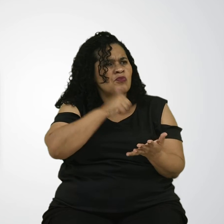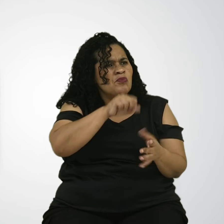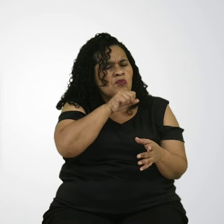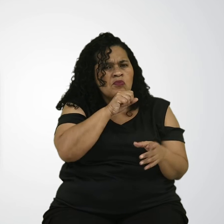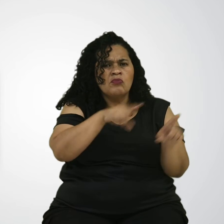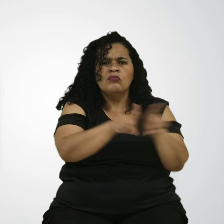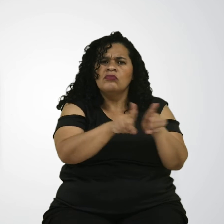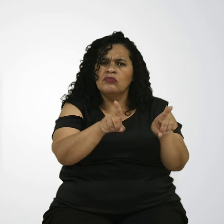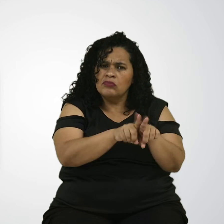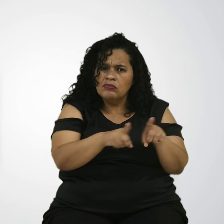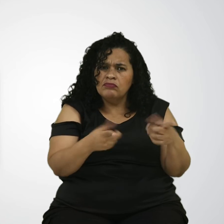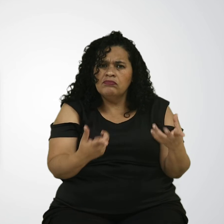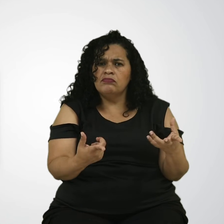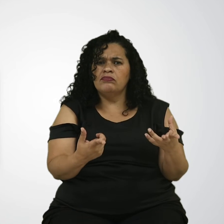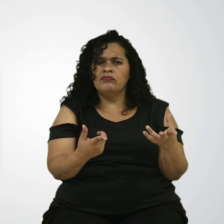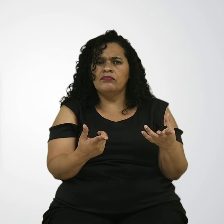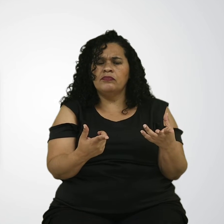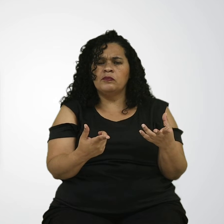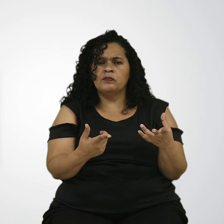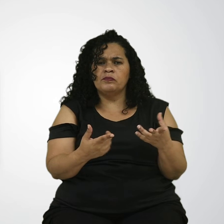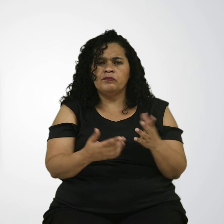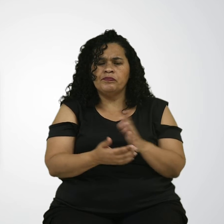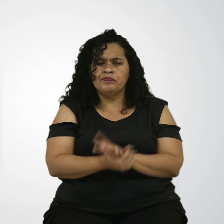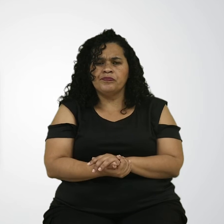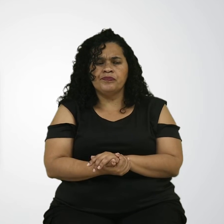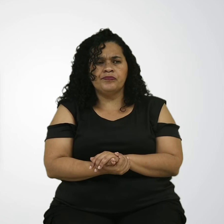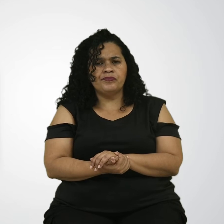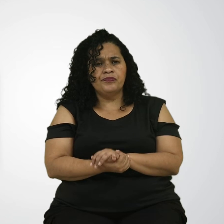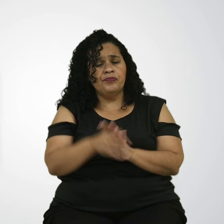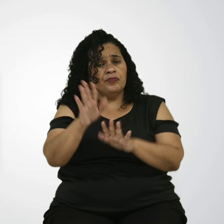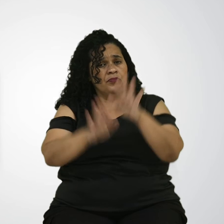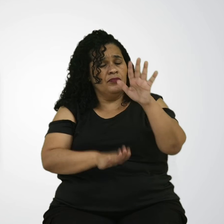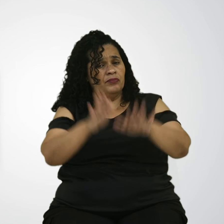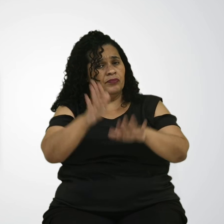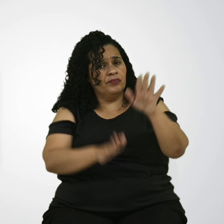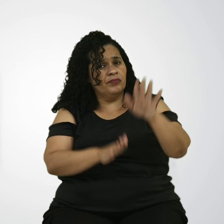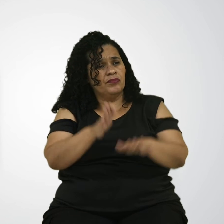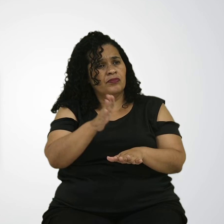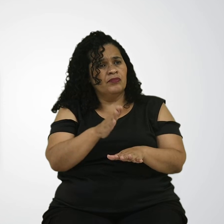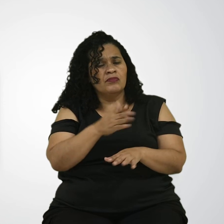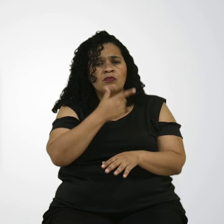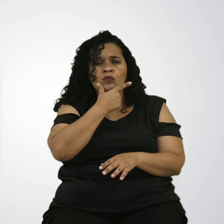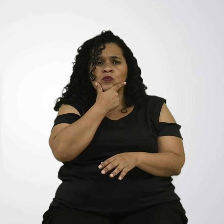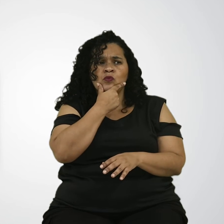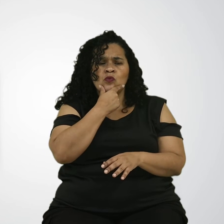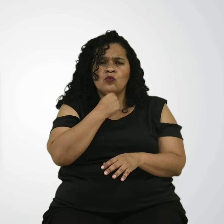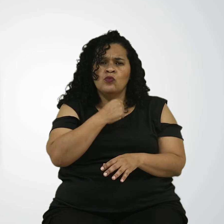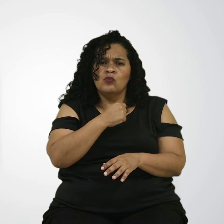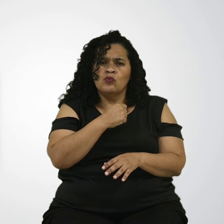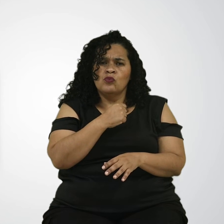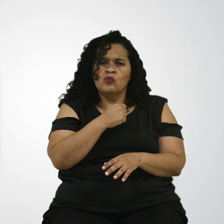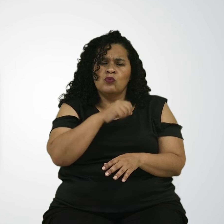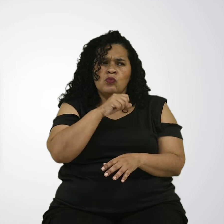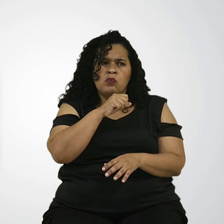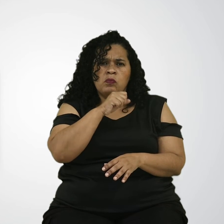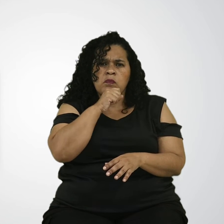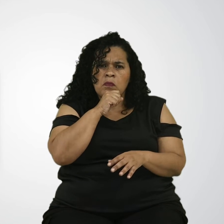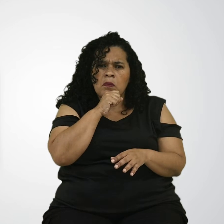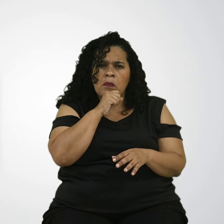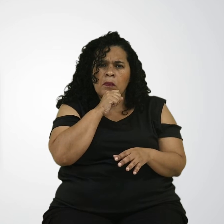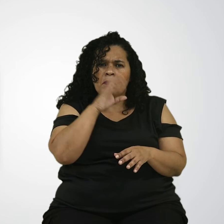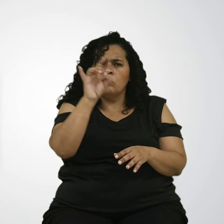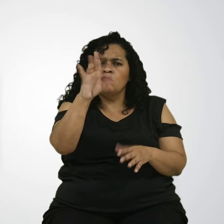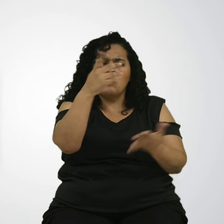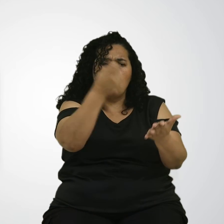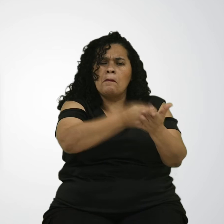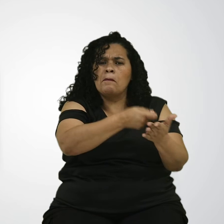sua maternidade. Então, muitas vezes o pai é só o sujeito que paga a conta, compra a roupa, dá comida.